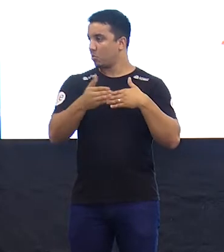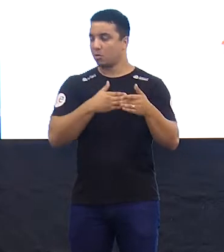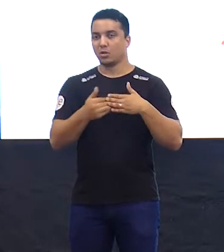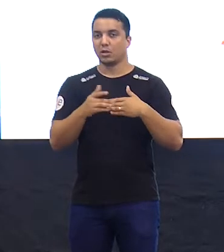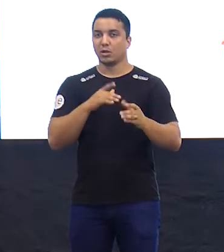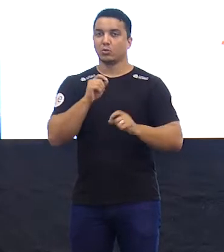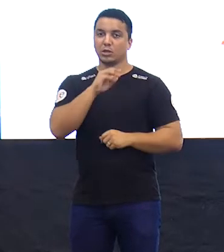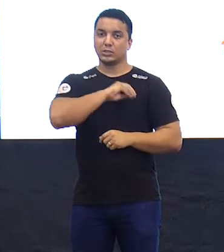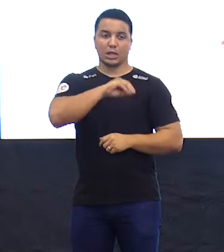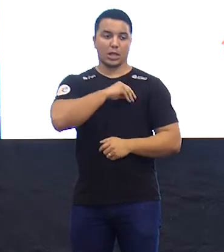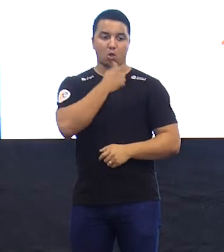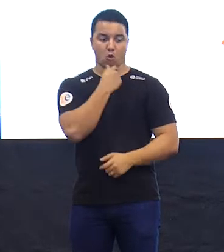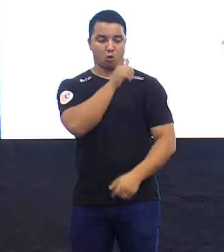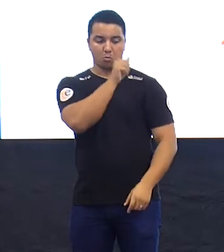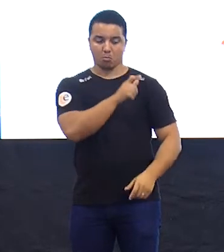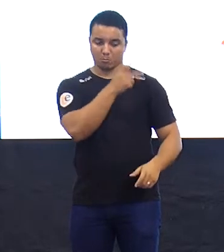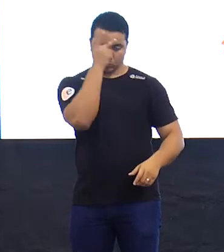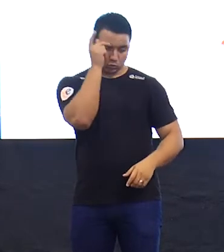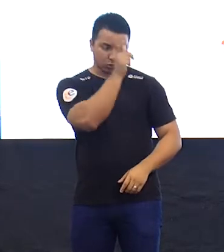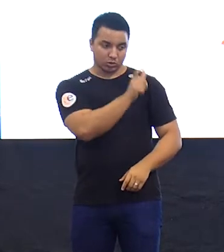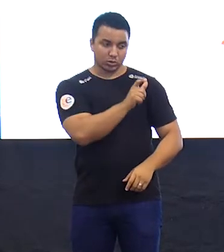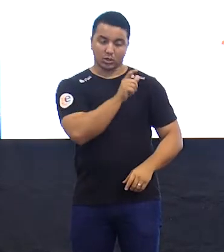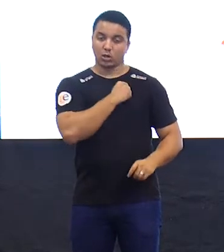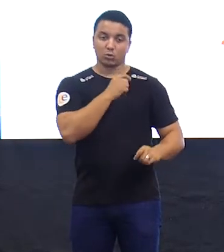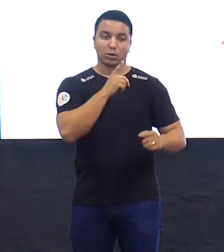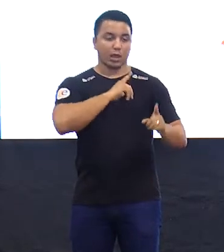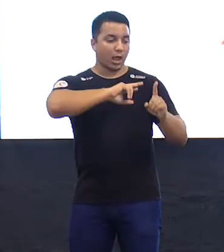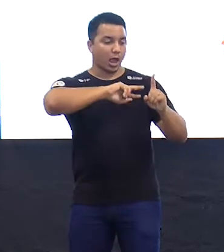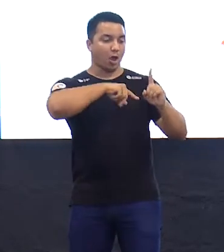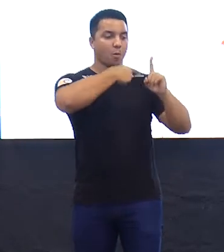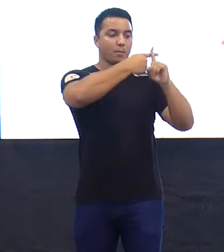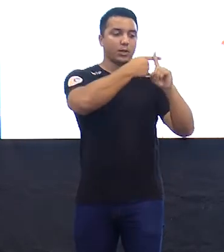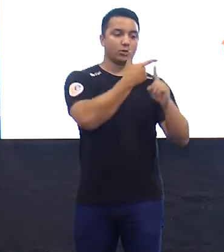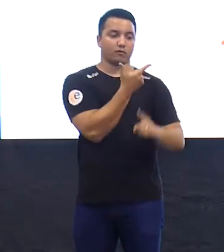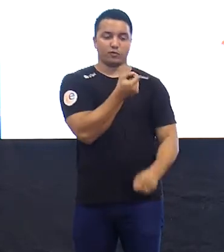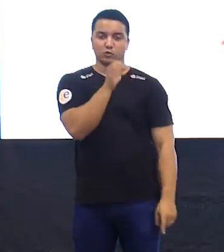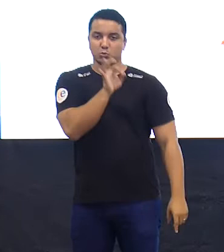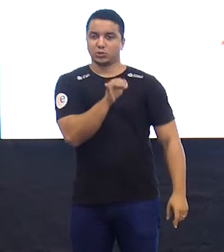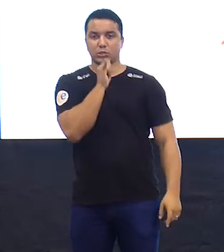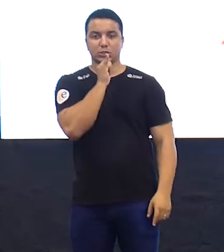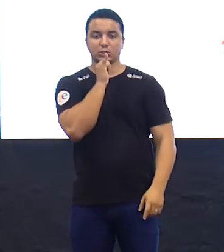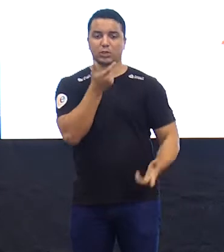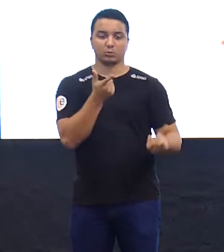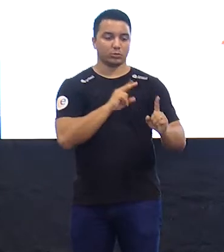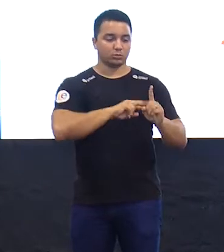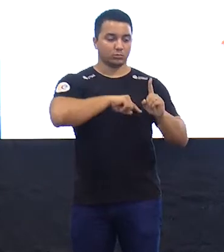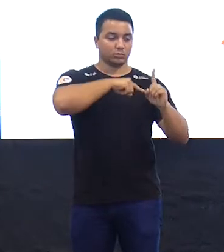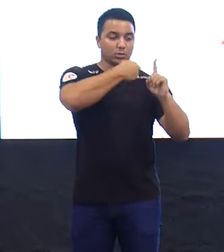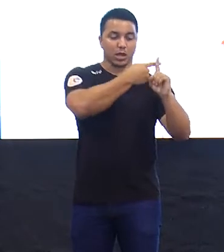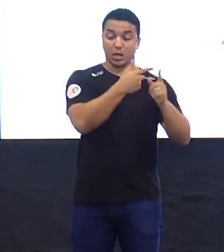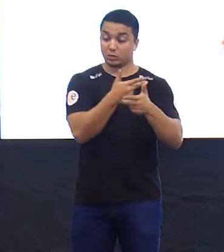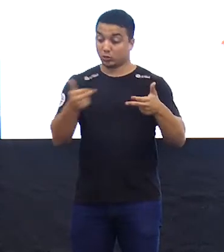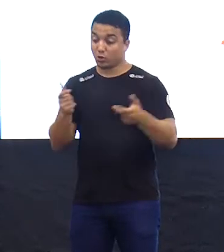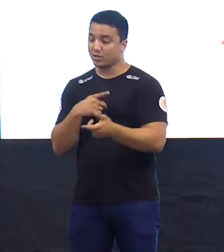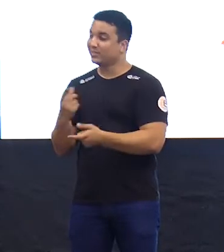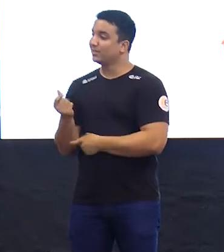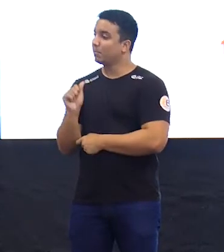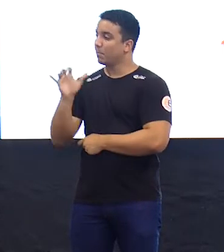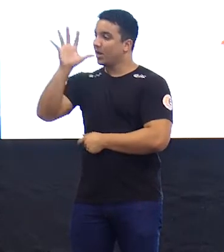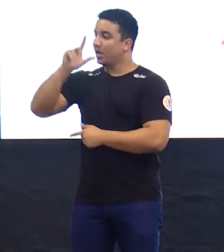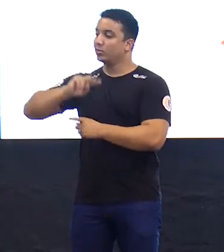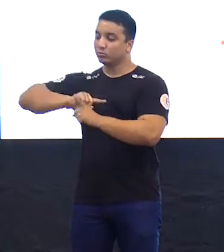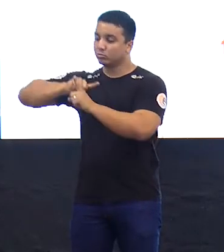para o salário dele, dá o aumento que ele ganhou e dá o aumento nos preços e